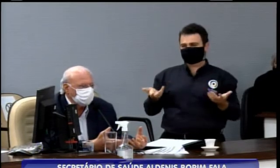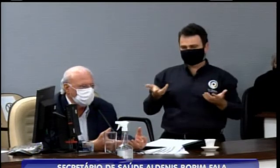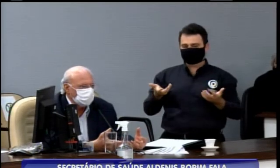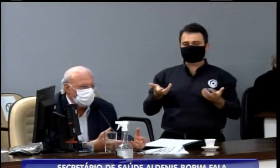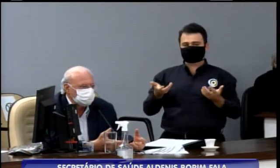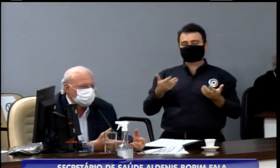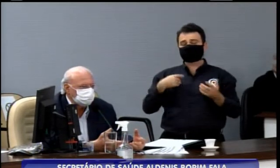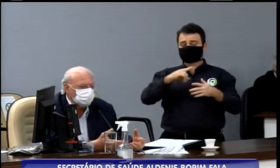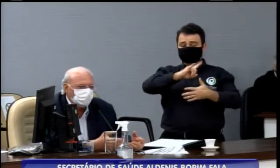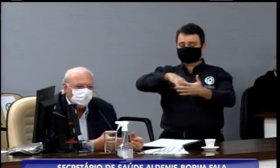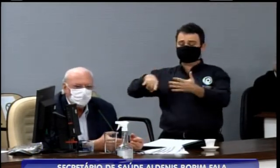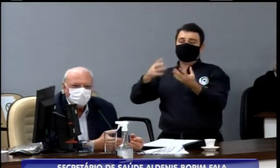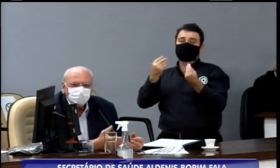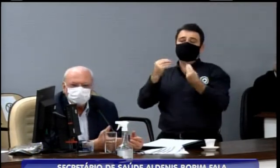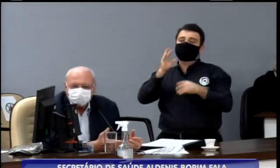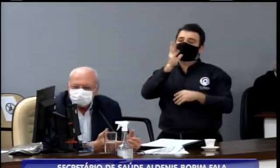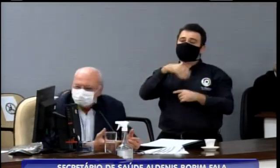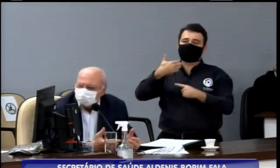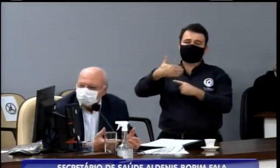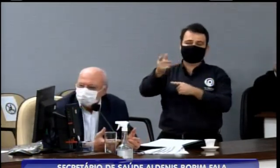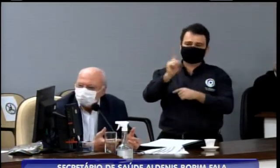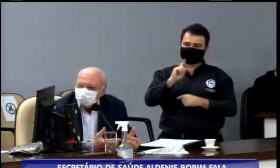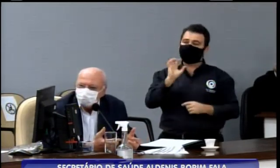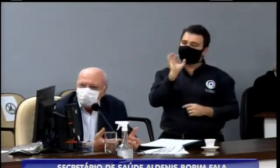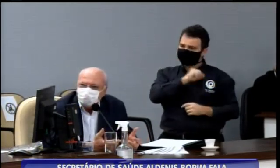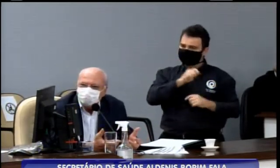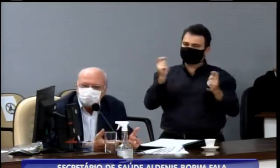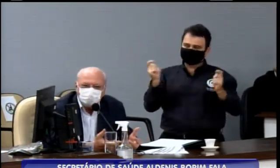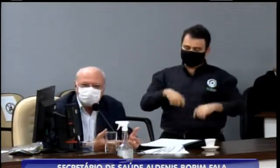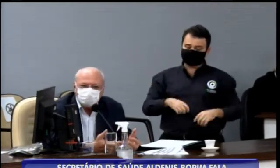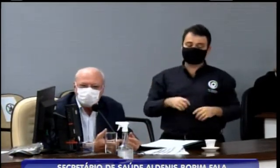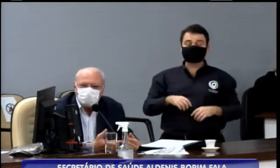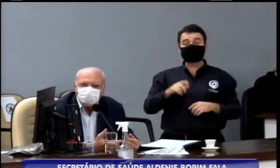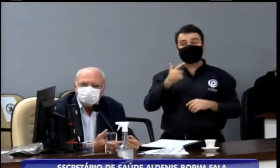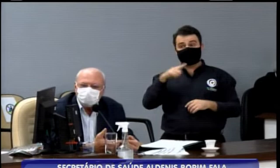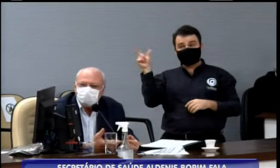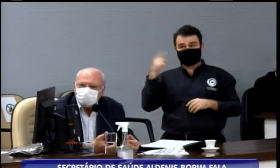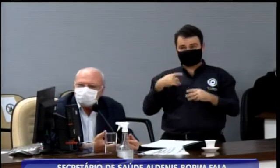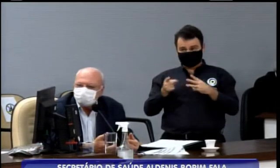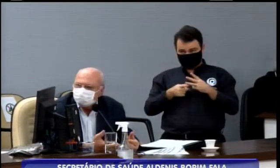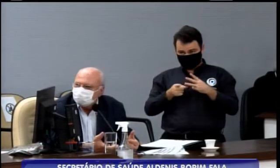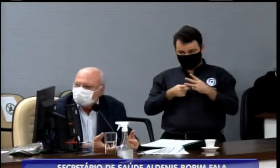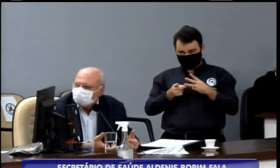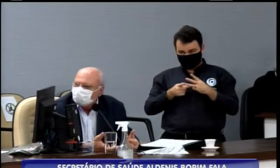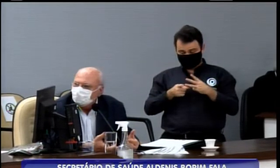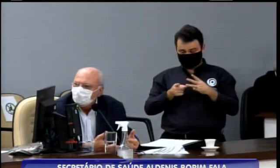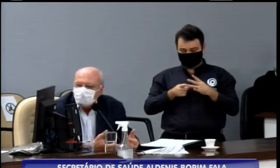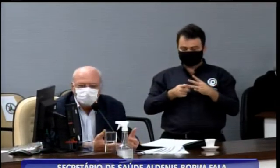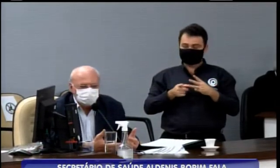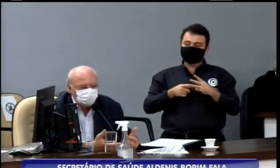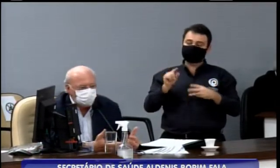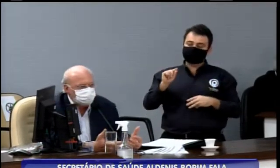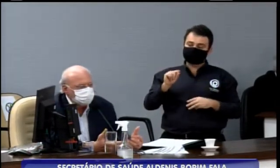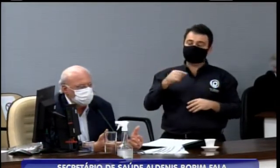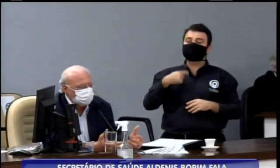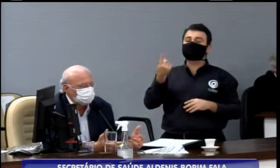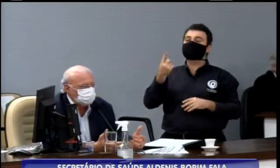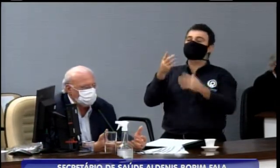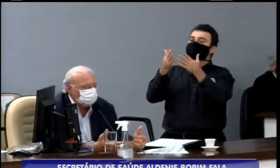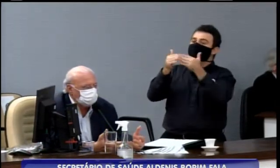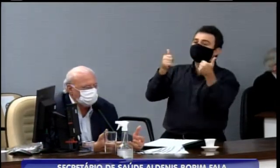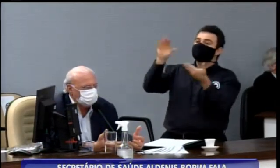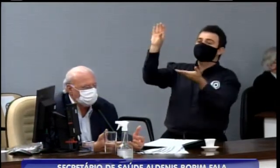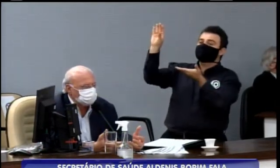menos burocrático. E a terceira opção era conseguir esse dinheiro através de